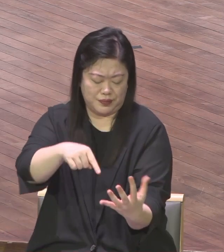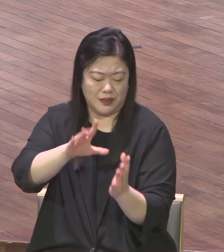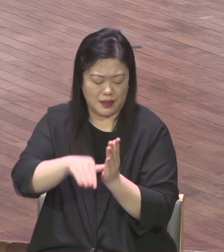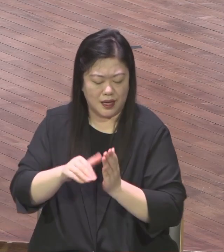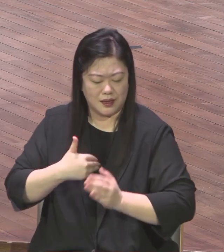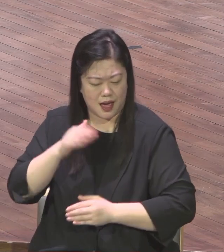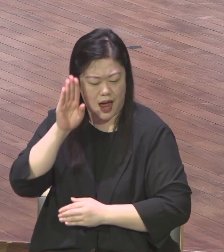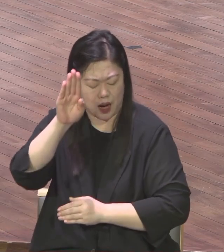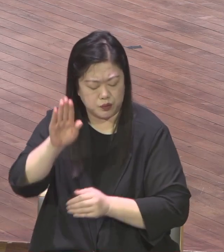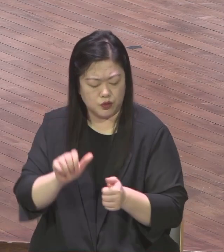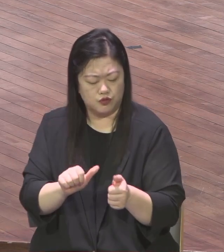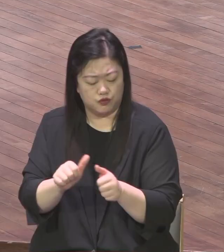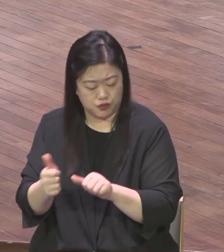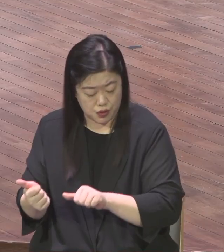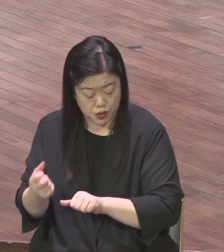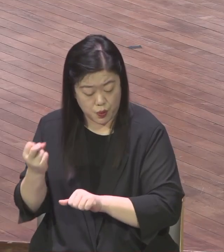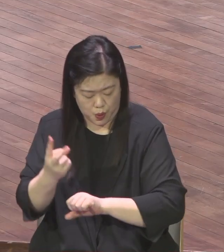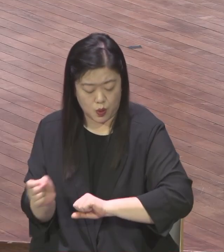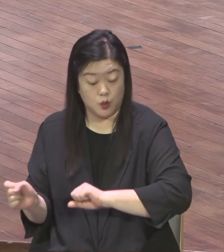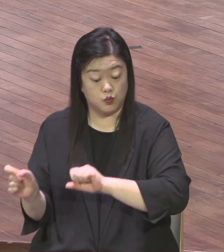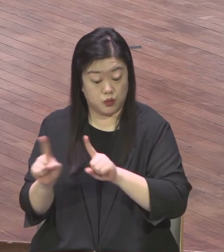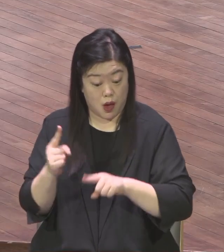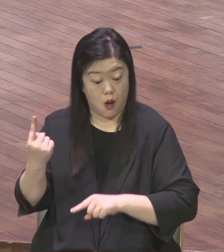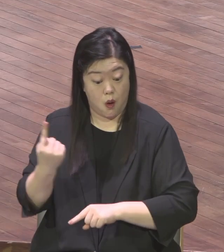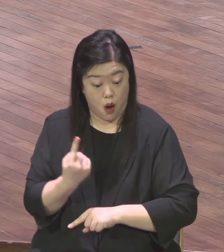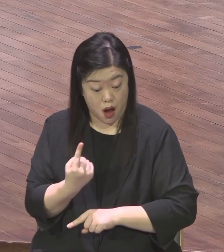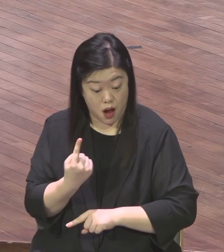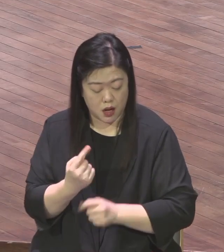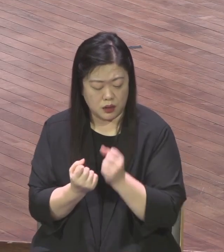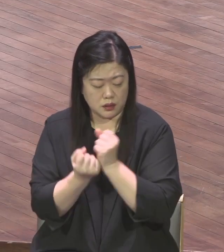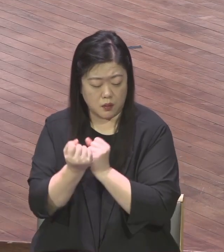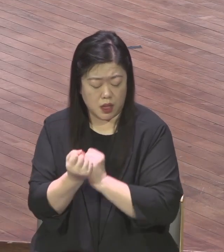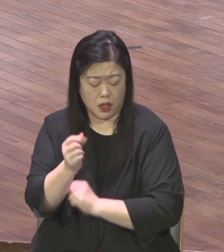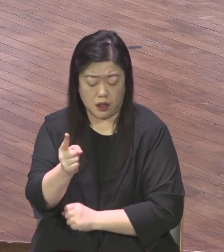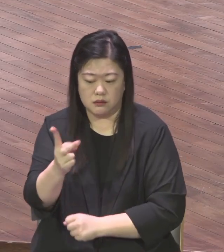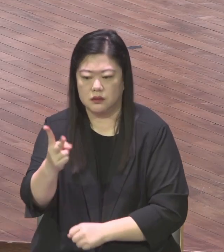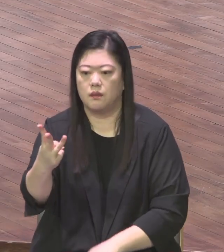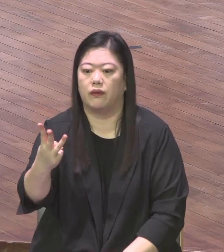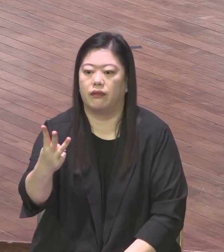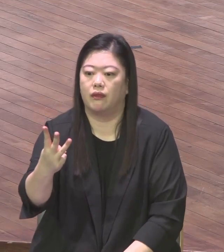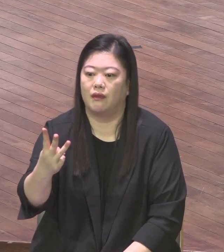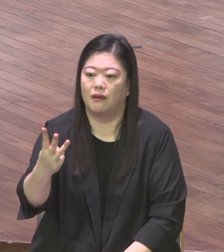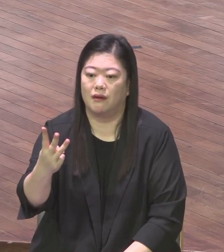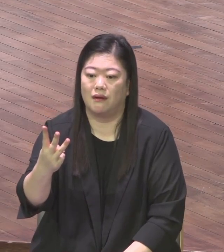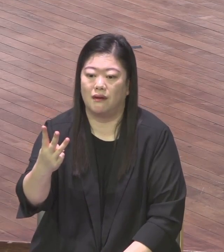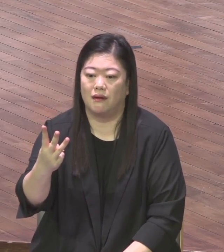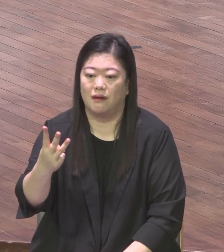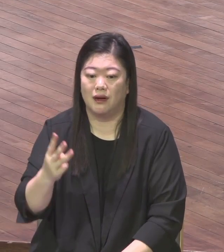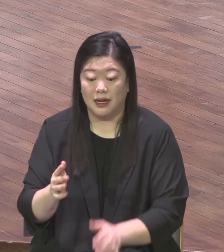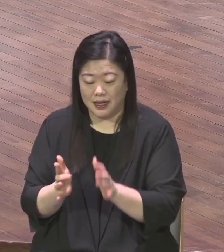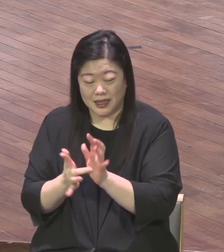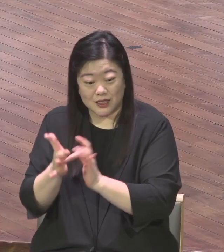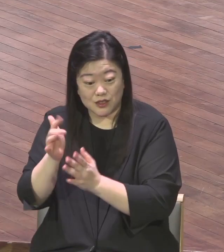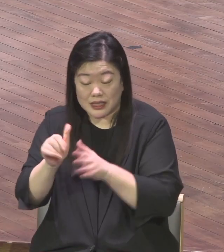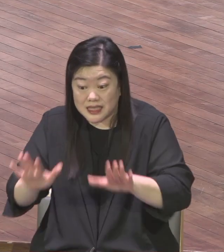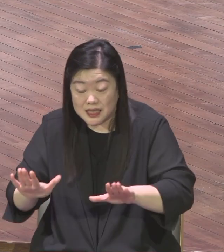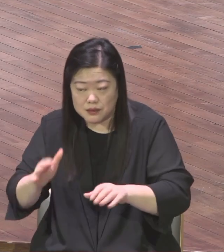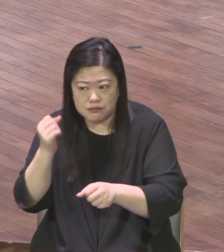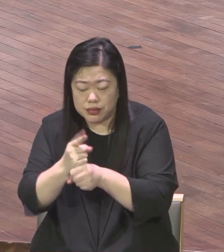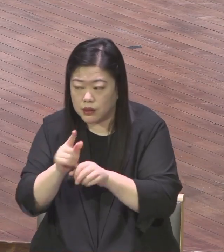부활을 말씀하셨어요. 오늘이 이런 예수님의 고난을 기념하는 이런 고난주간이죠. 이번